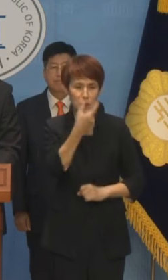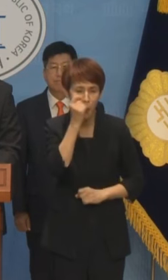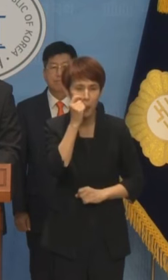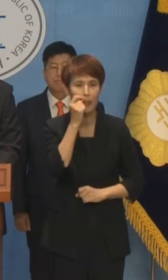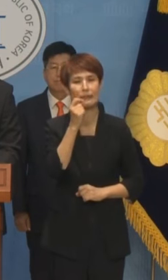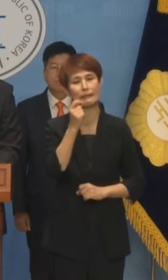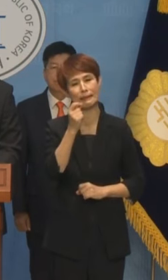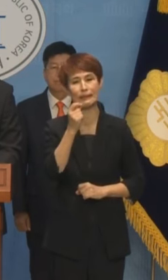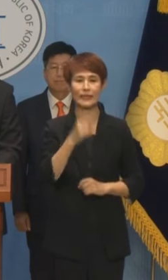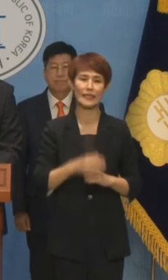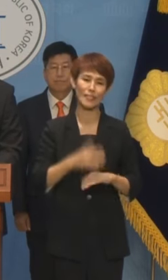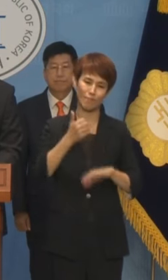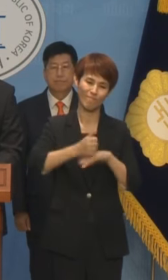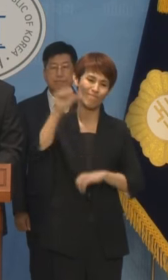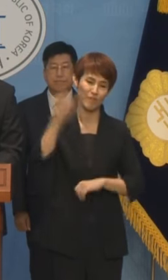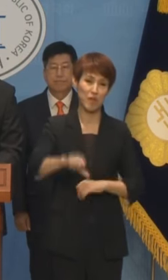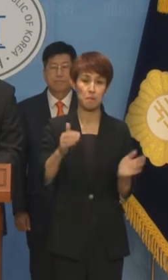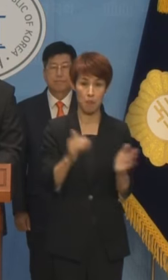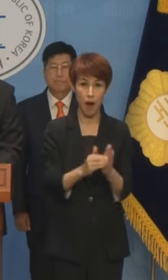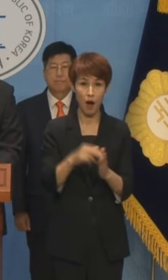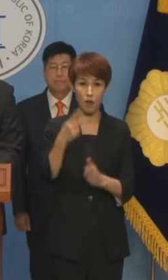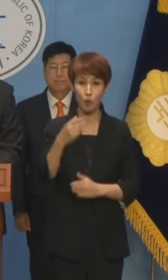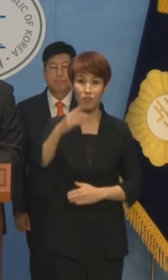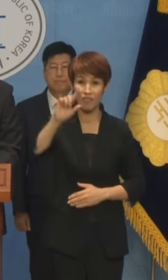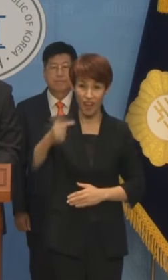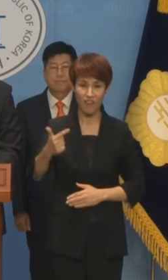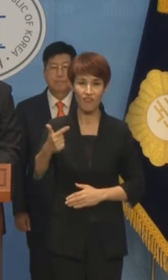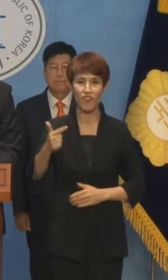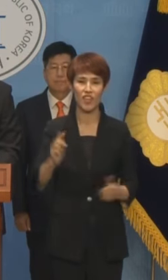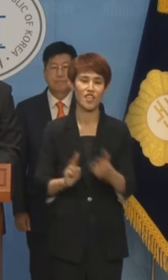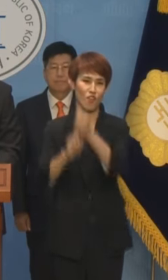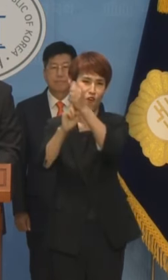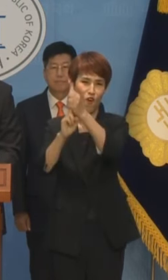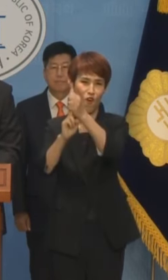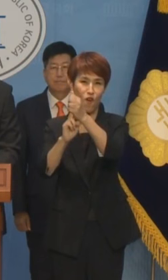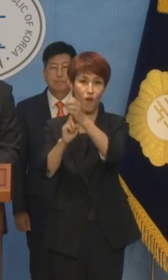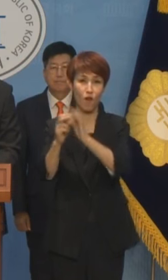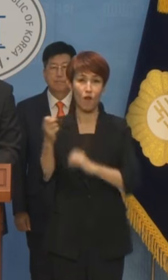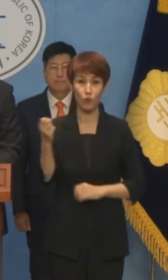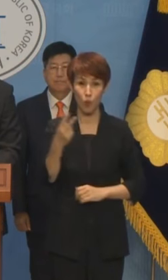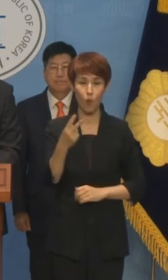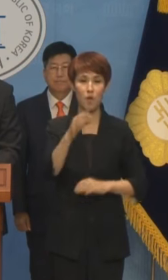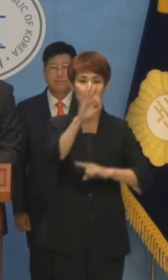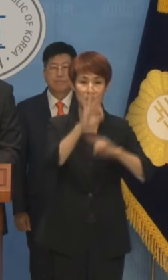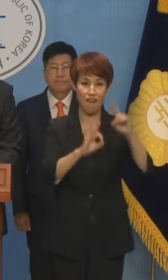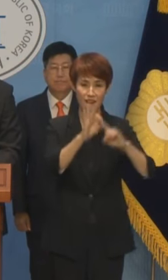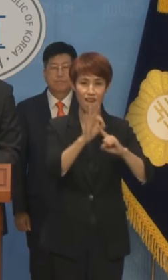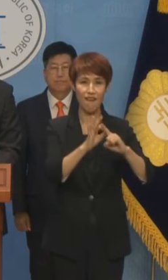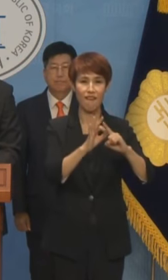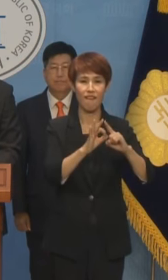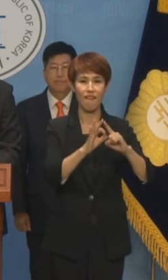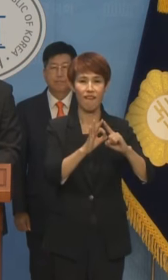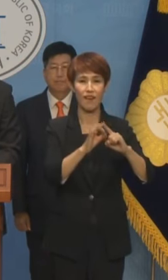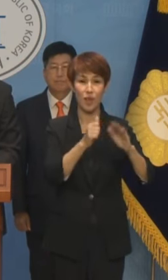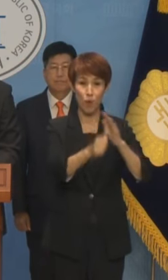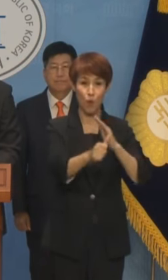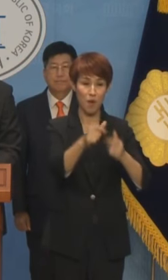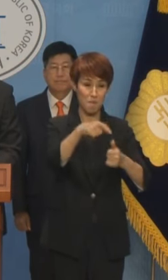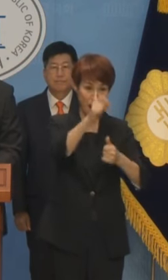낙선하였습니다. 그럼에도 동탄의 기적과 이주영, 천하람 두 비례 당선자들의 모습을 보며